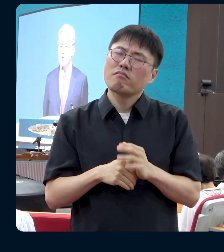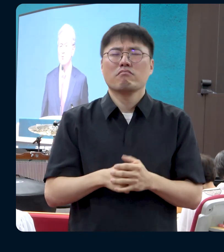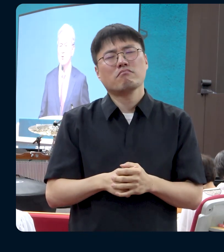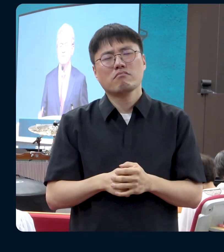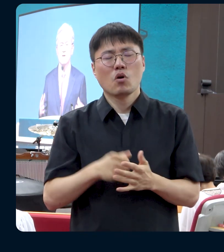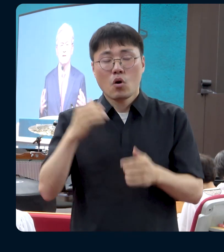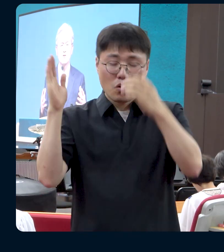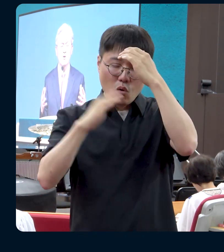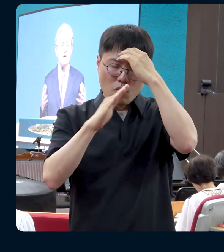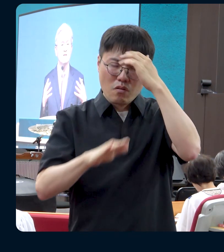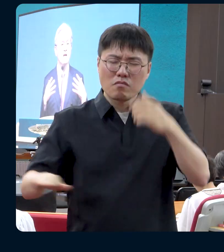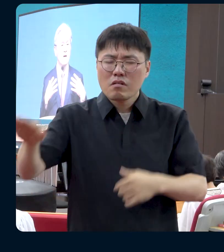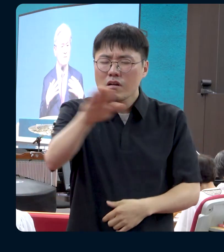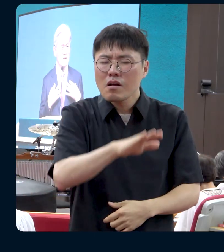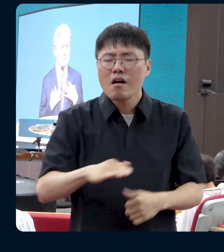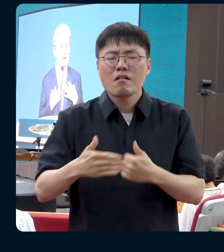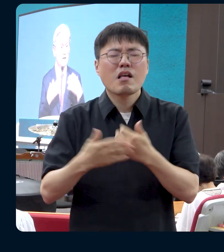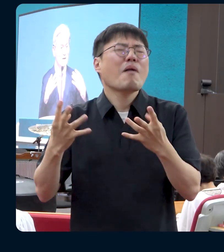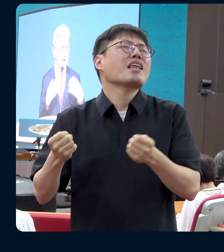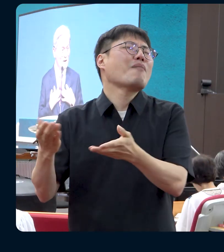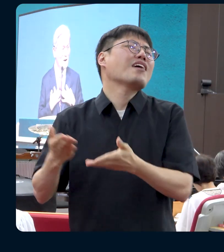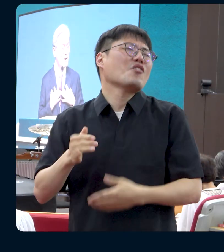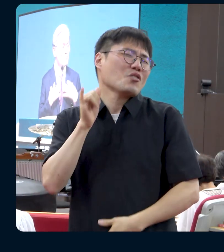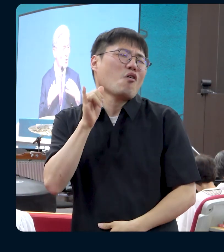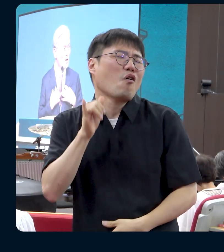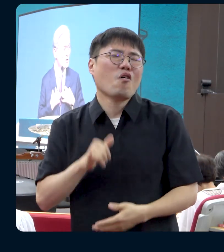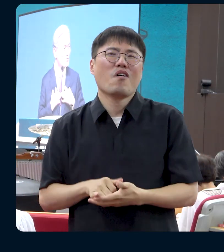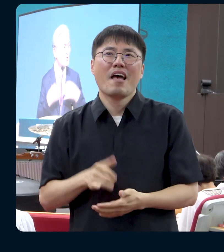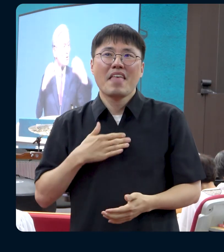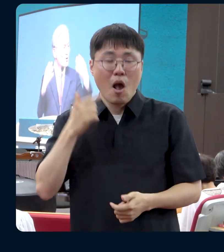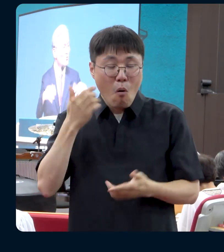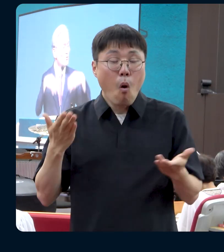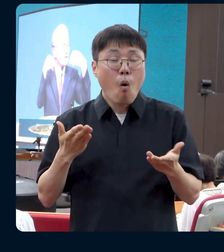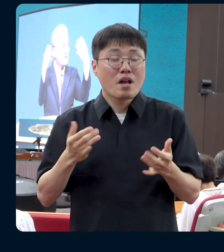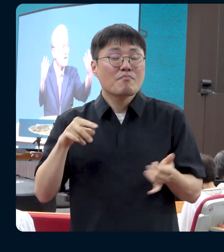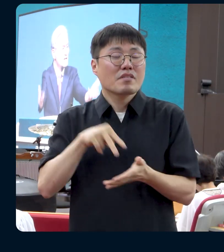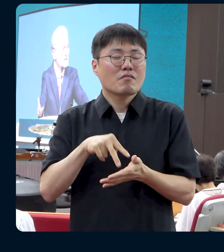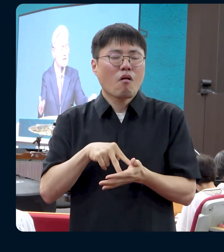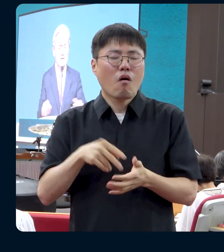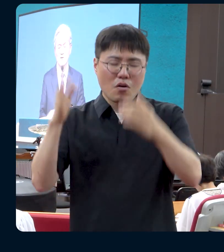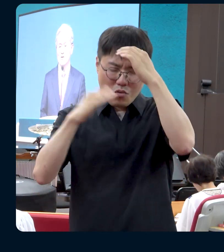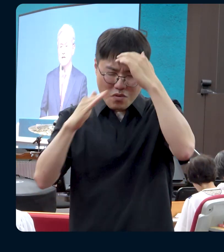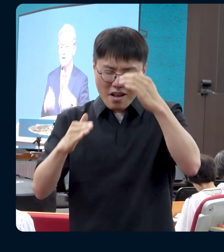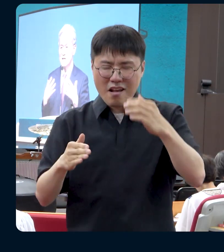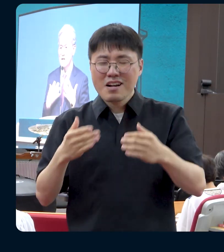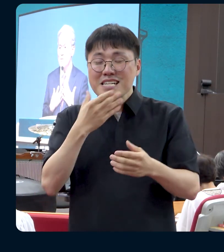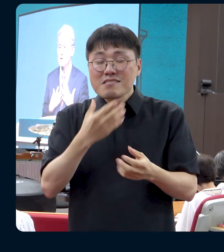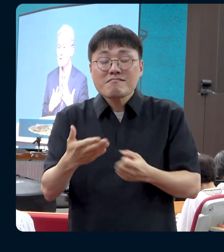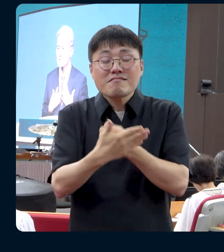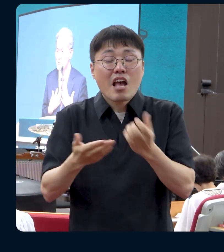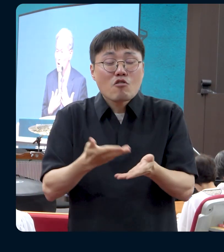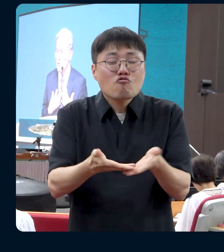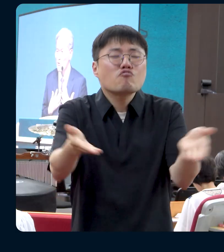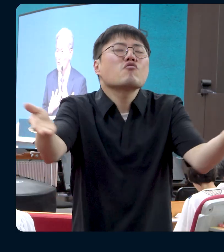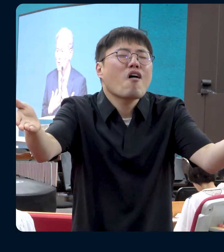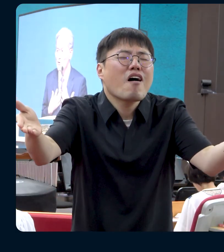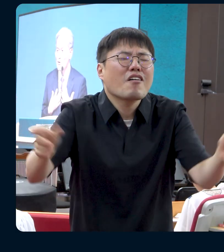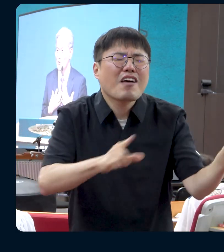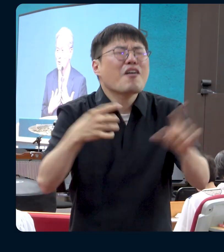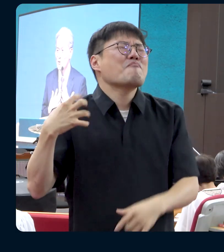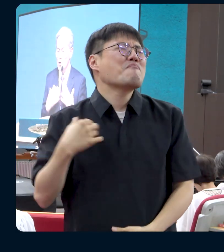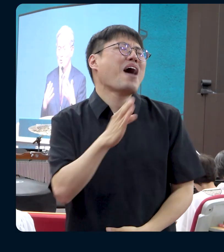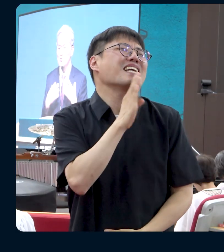경우 성도님들한테 정말 은혜를 많이 받습니다. 제가 목회자로서 성도님한테 은혜를 끼치는 것이 제 사명임에도